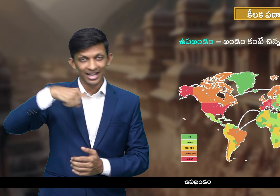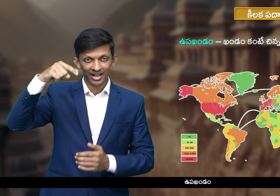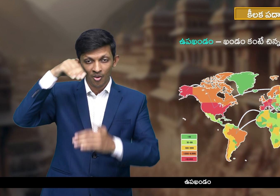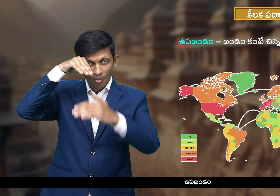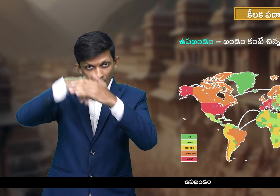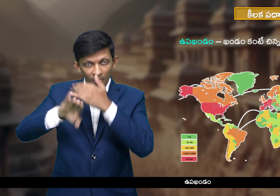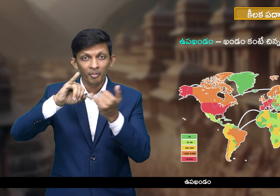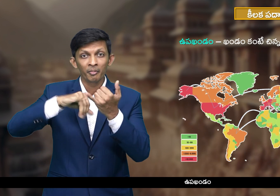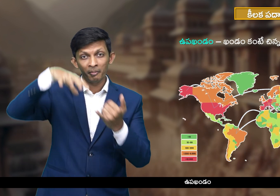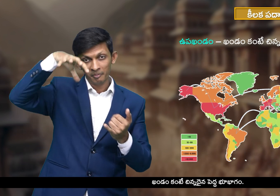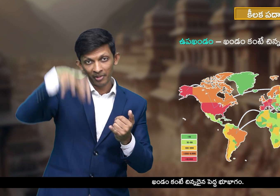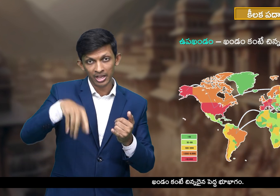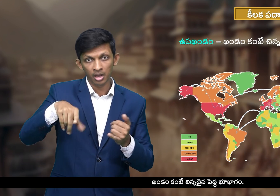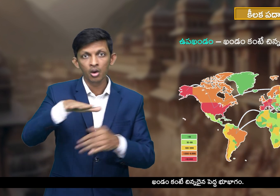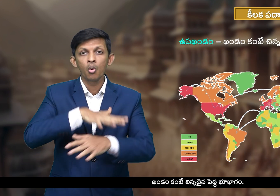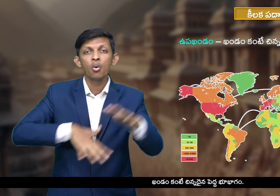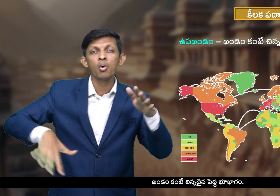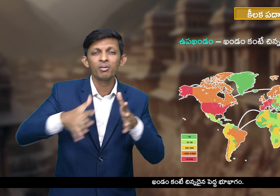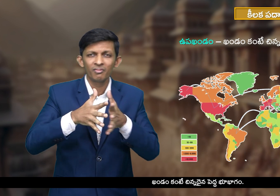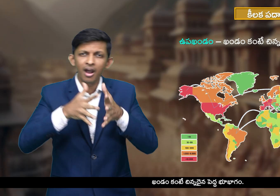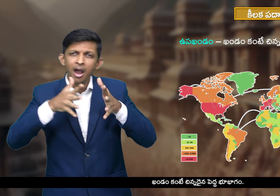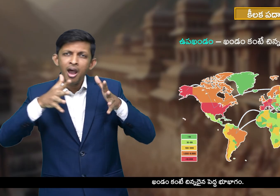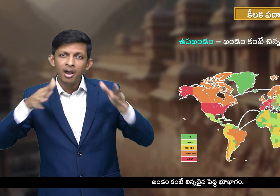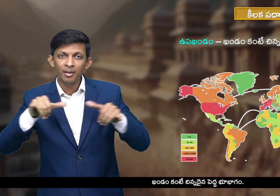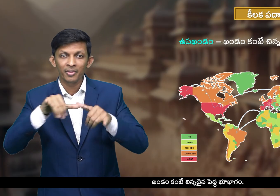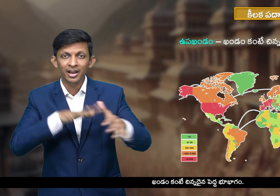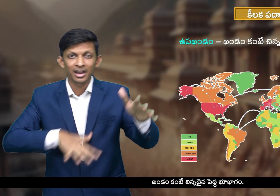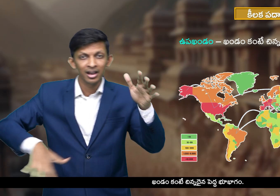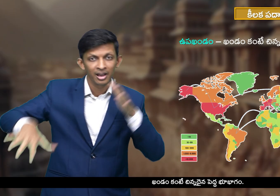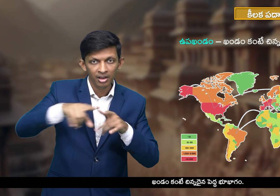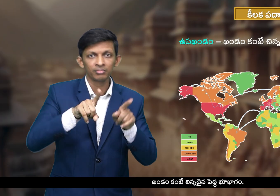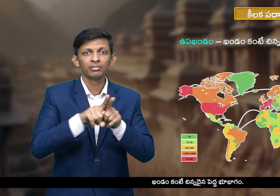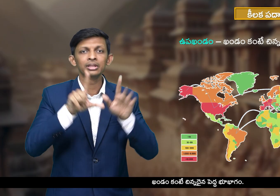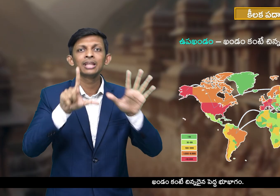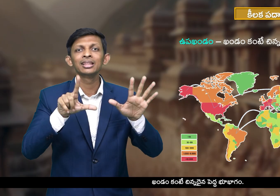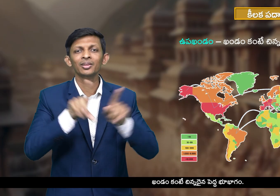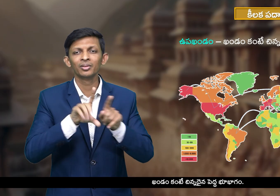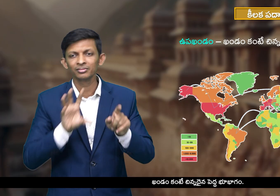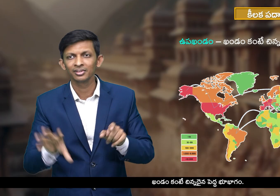ఉపఖండం ఖండం కంటే చిన్నదైన పెద్ద భూభాగం.